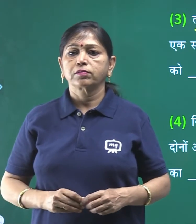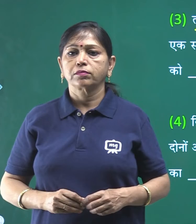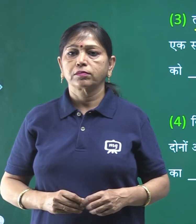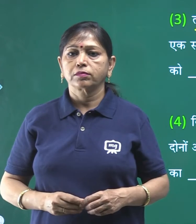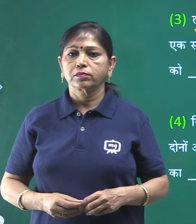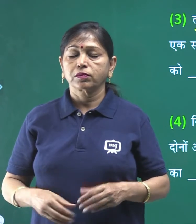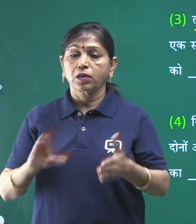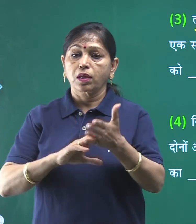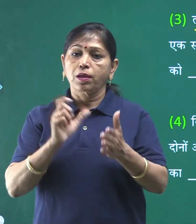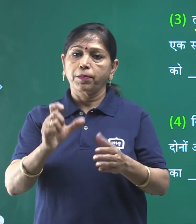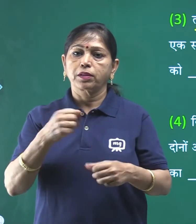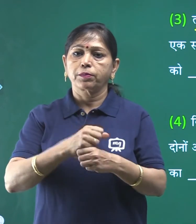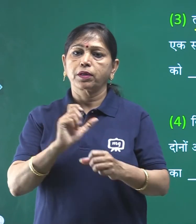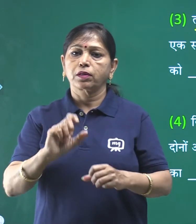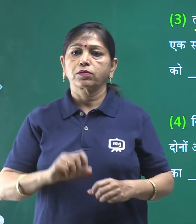माध्यम के घनत्व के